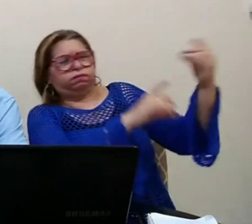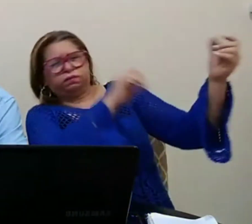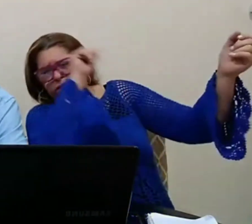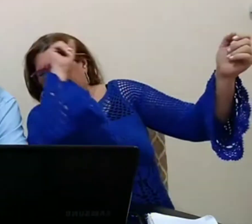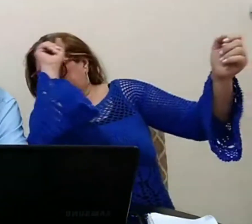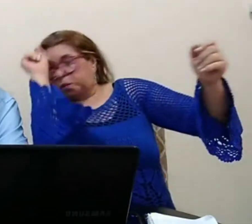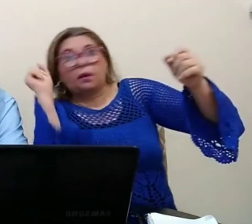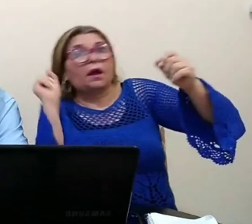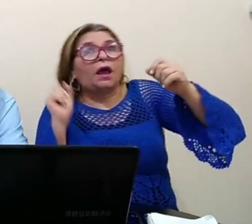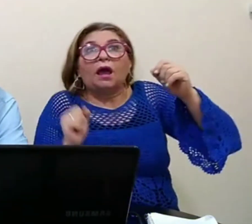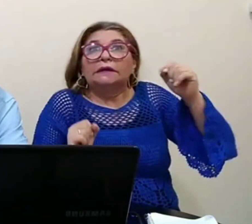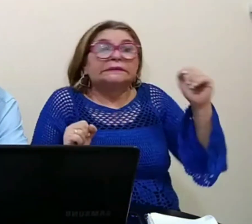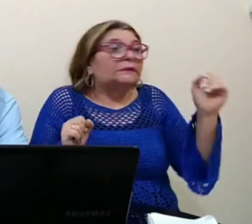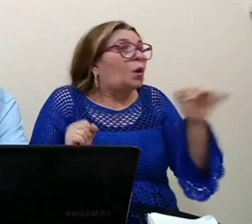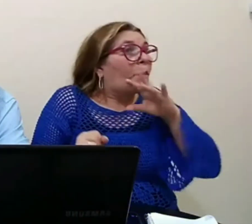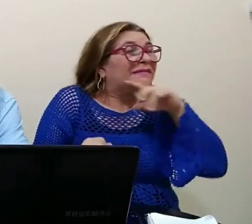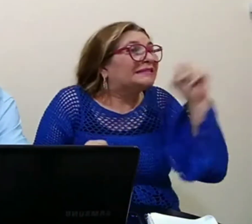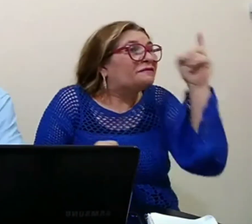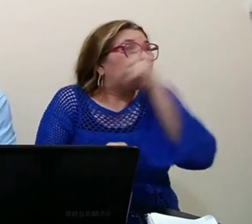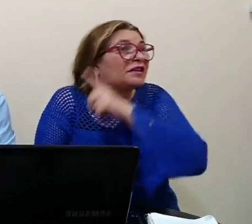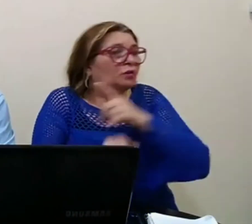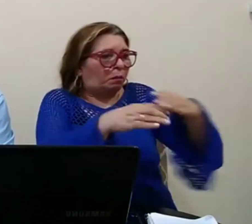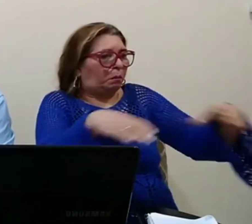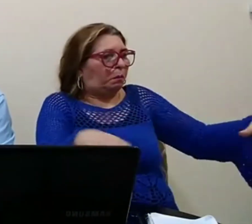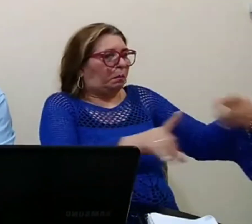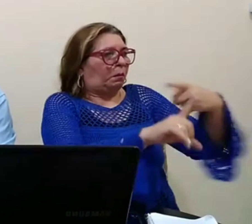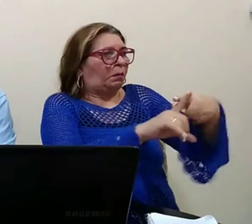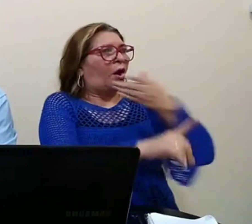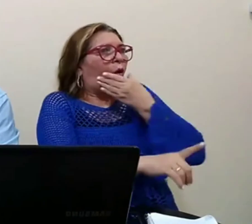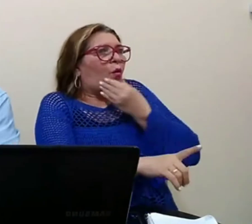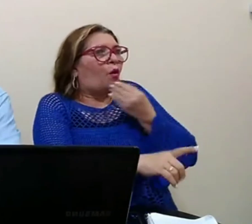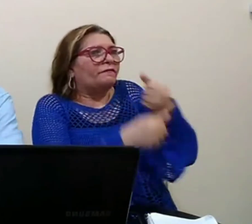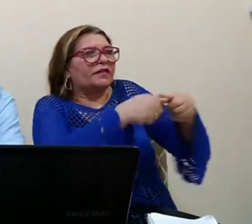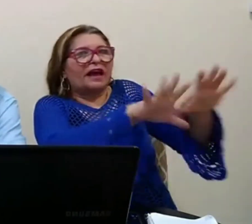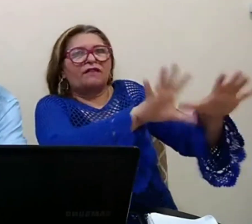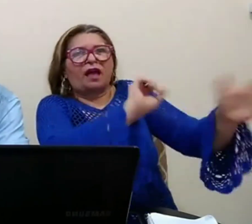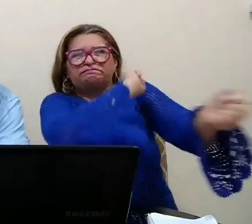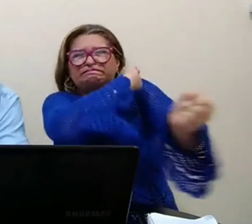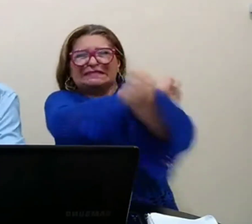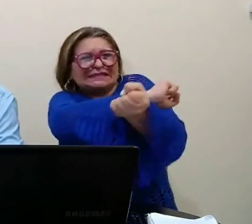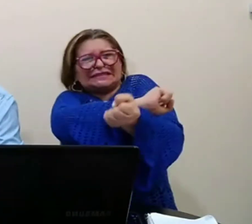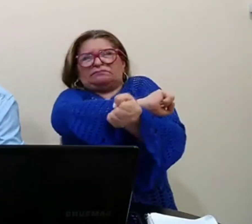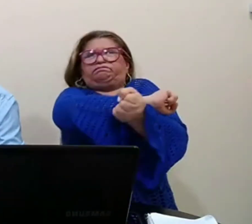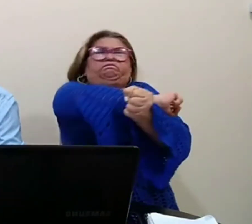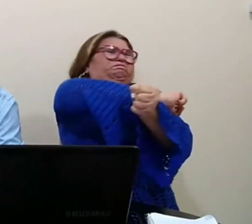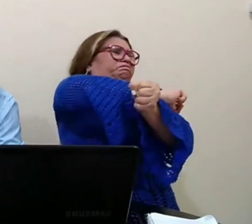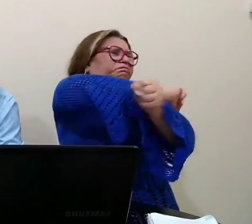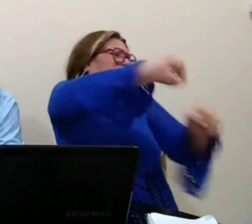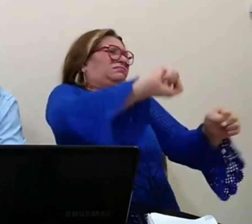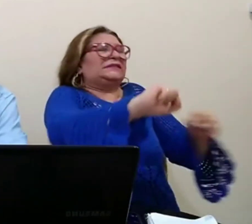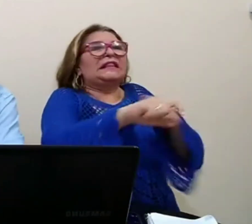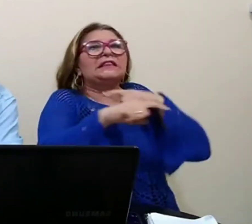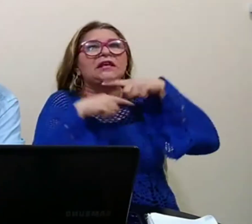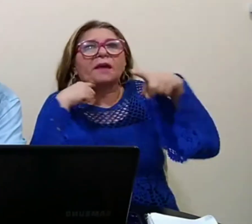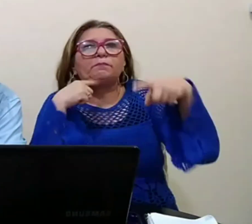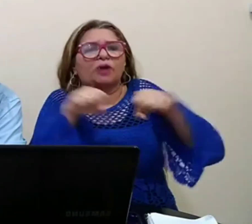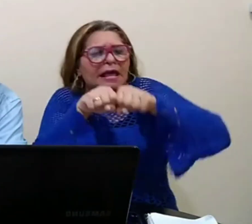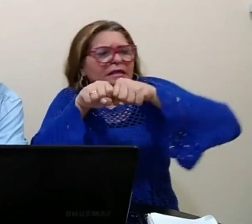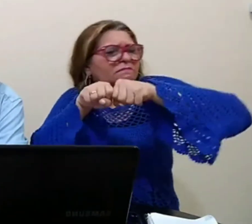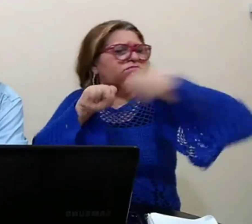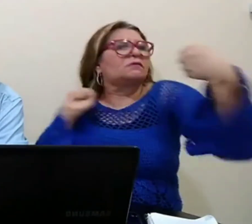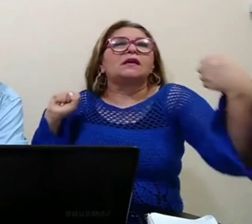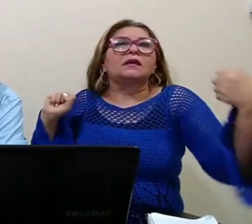espírito imundo, o qual vivia nos sepulcros e nem mesmo com cadeias alguém podia prendê-lo, porque